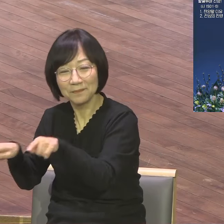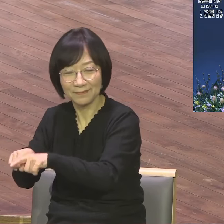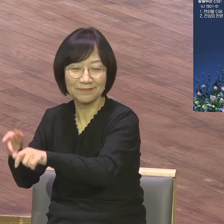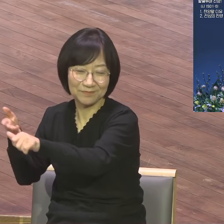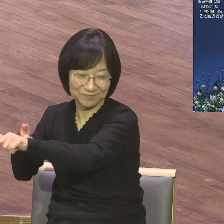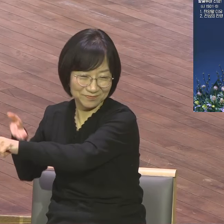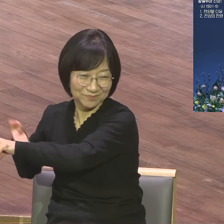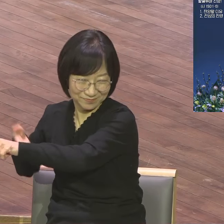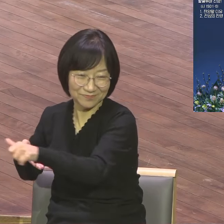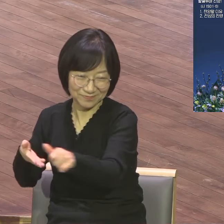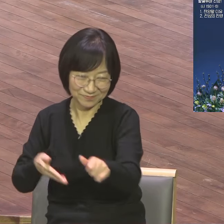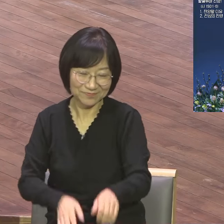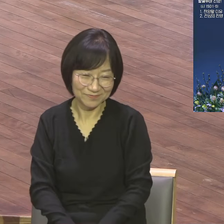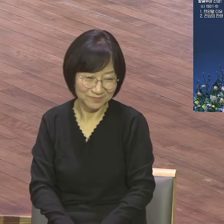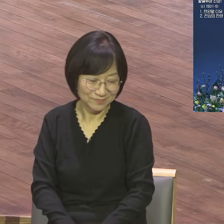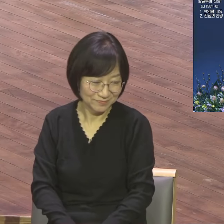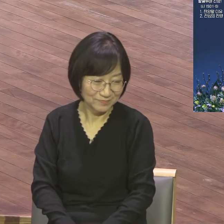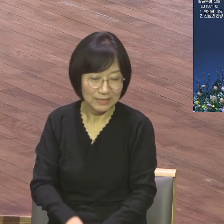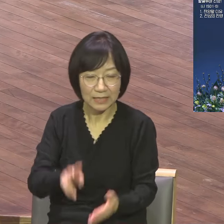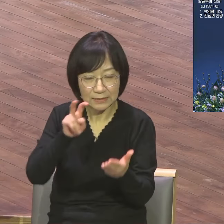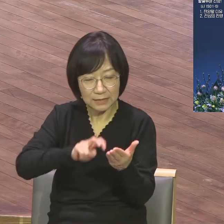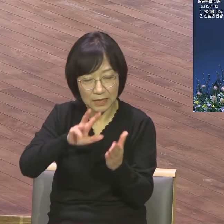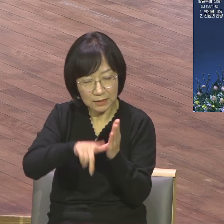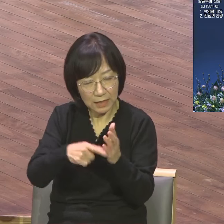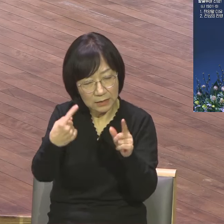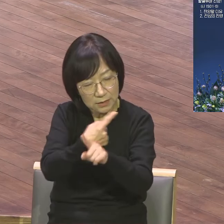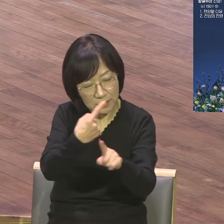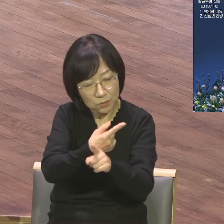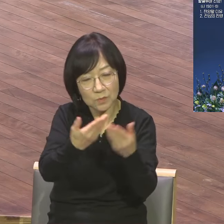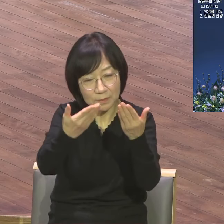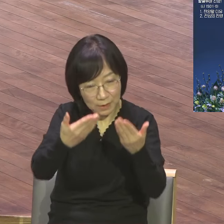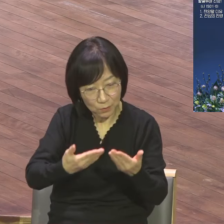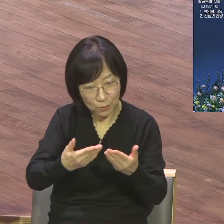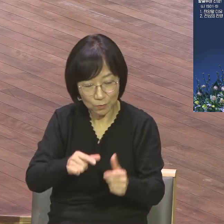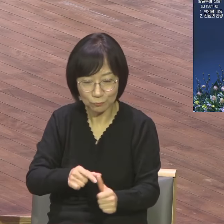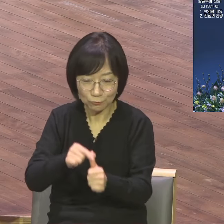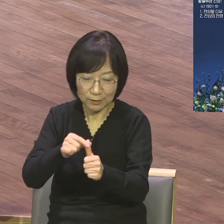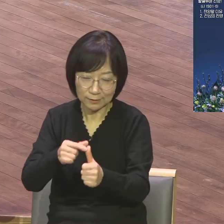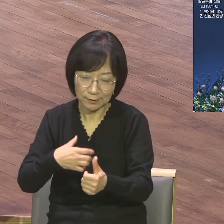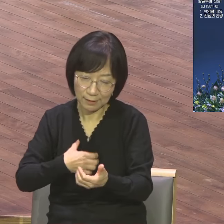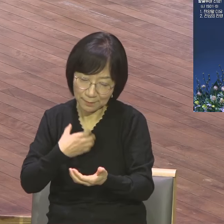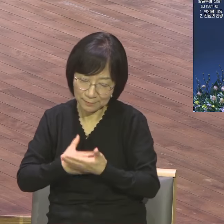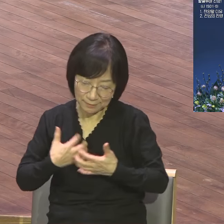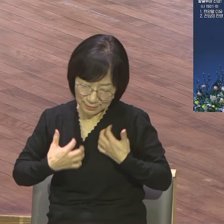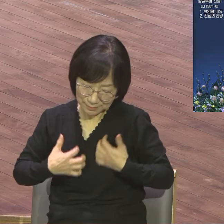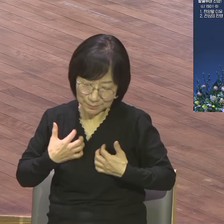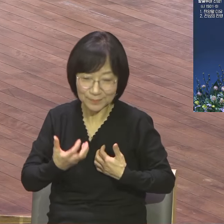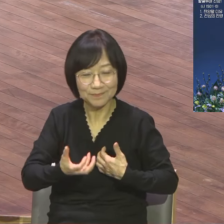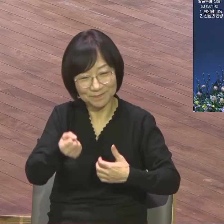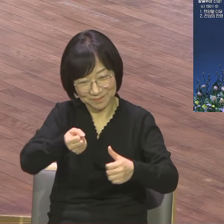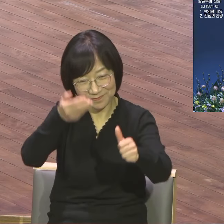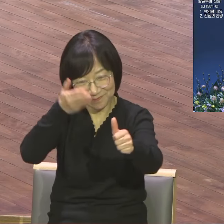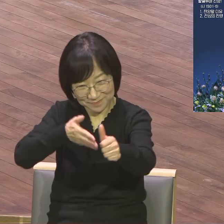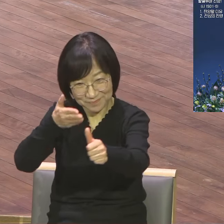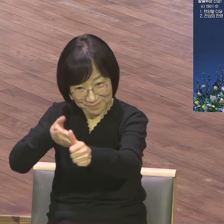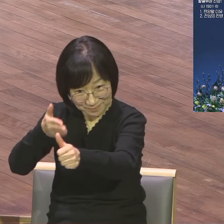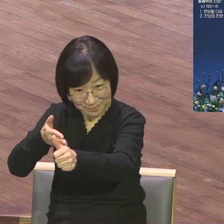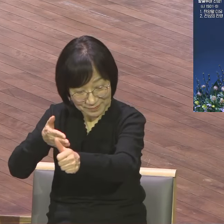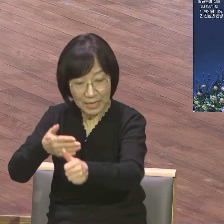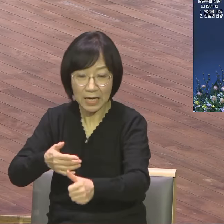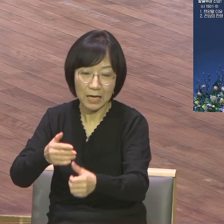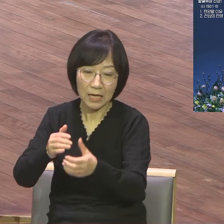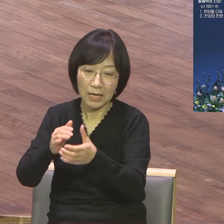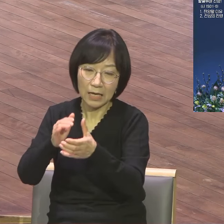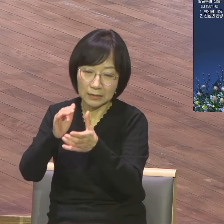찬양을 통해 치유받으시고 정말로 구원의 감격 누리면서 하나님과 더 가까이 저는 그런 기회가 되기를 바랍니다. 하나님께